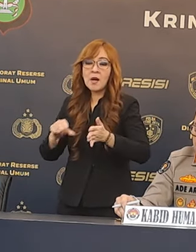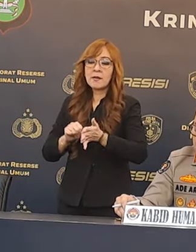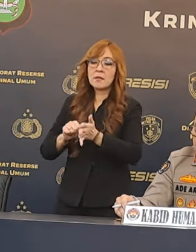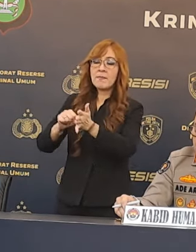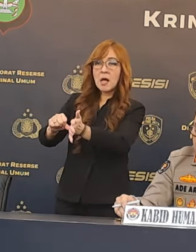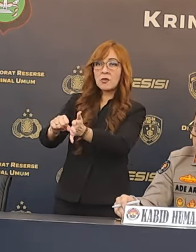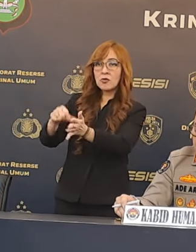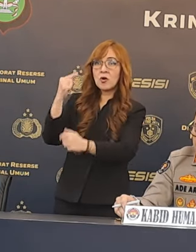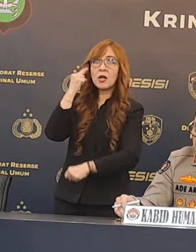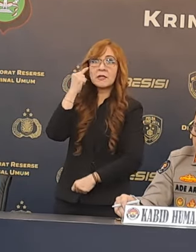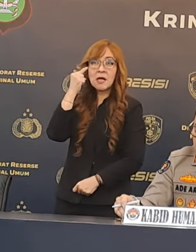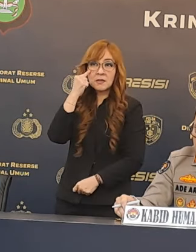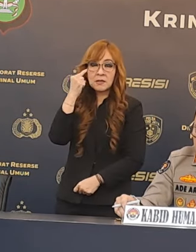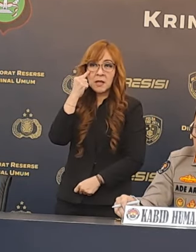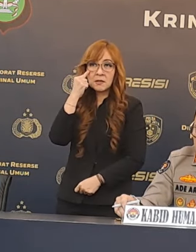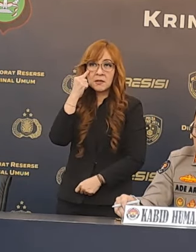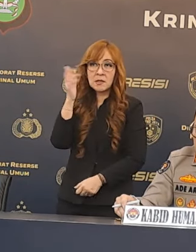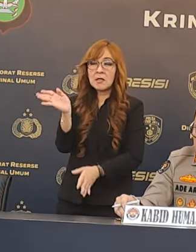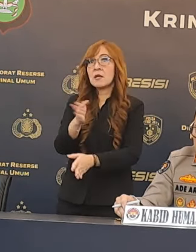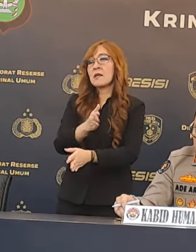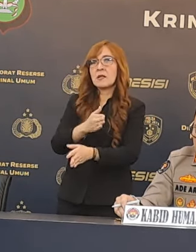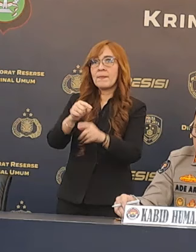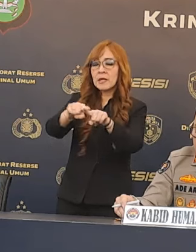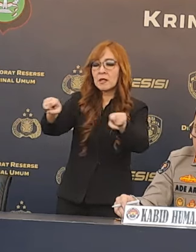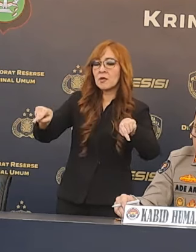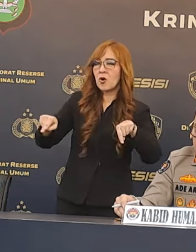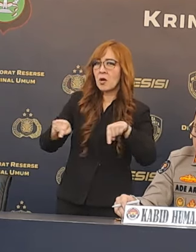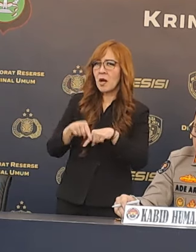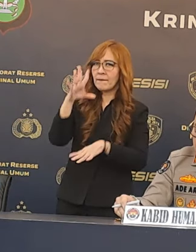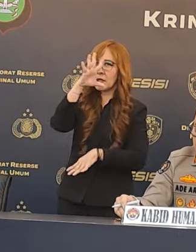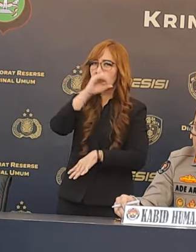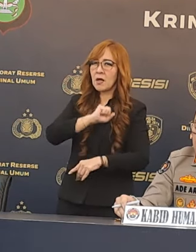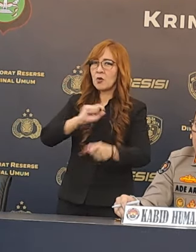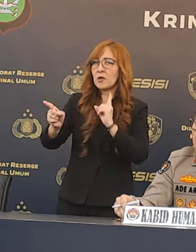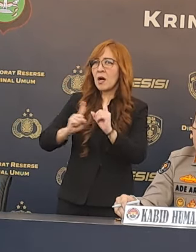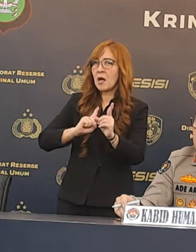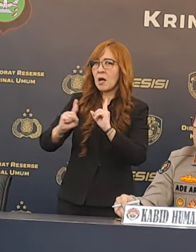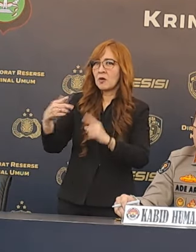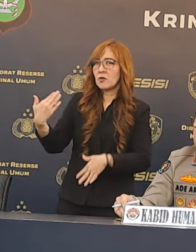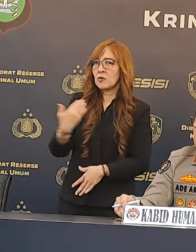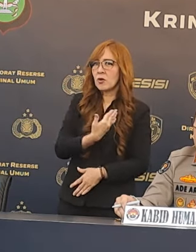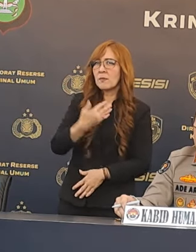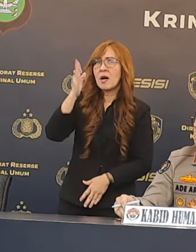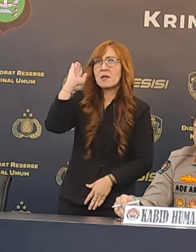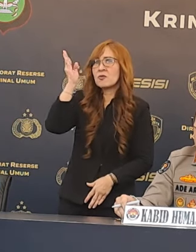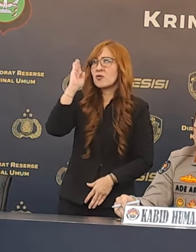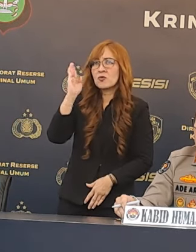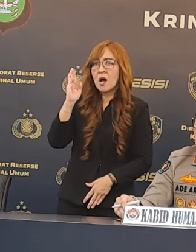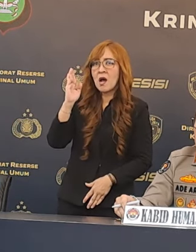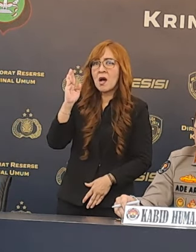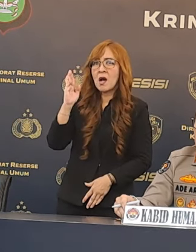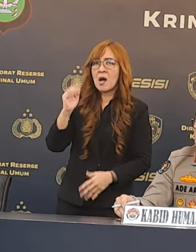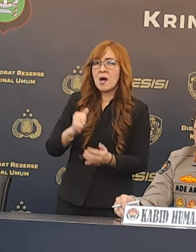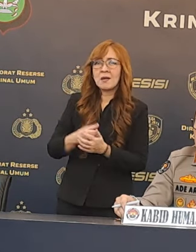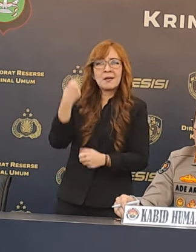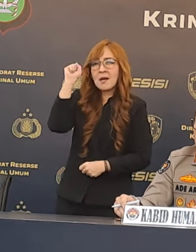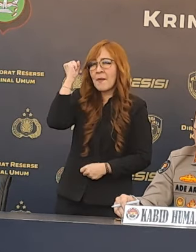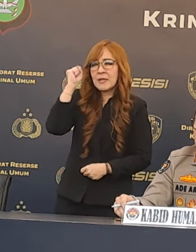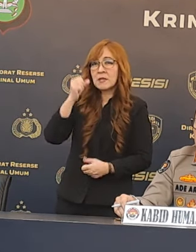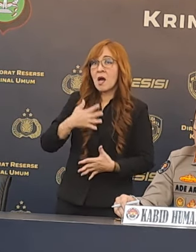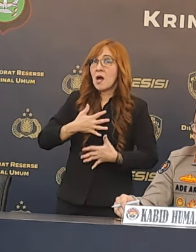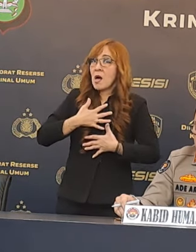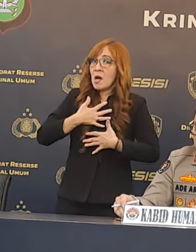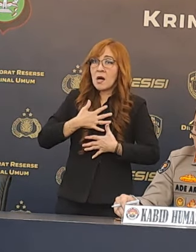oleh saksi-saksi di pinggir kolam renang, diketahui korban sudah tidak bernafas.